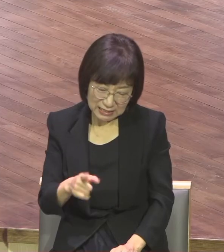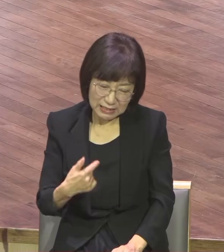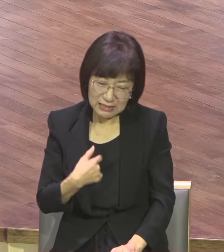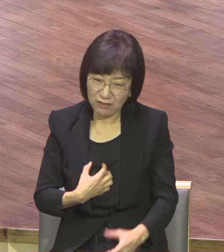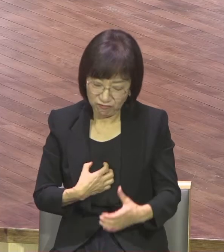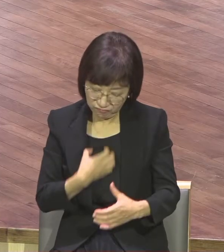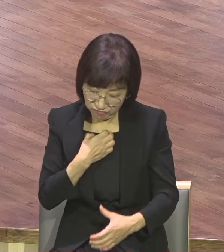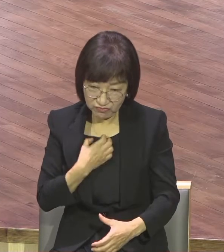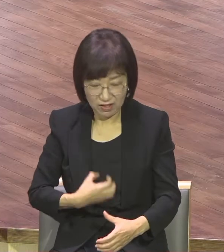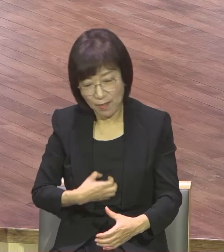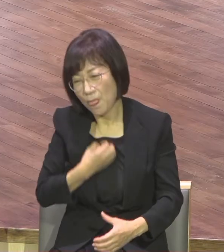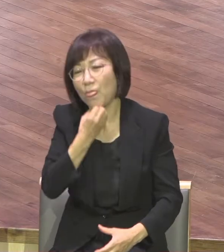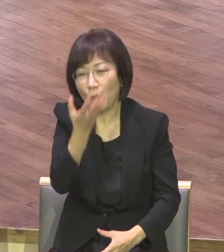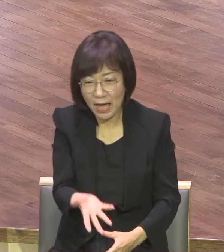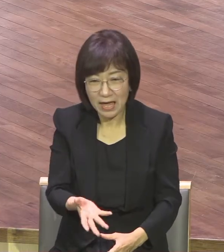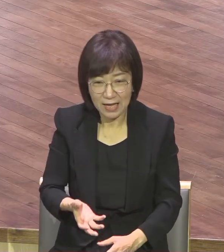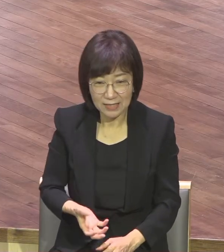버리리라.